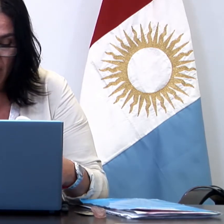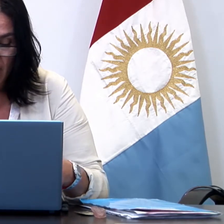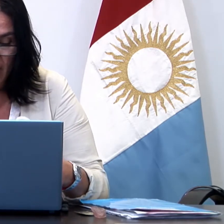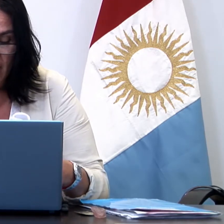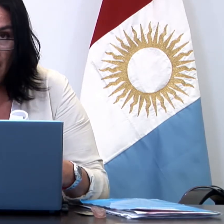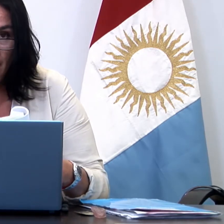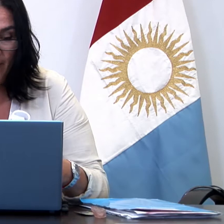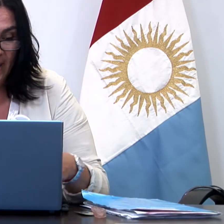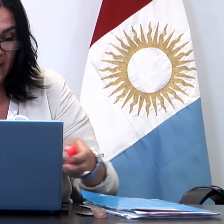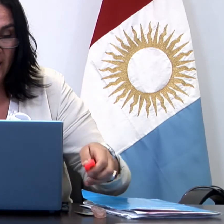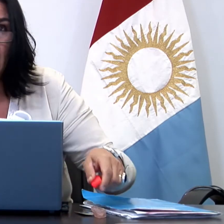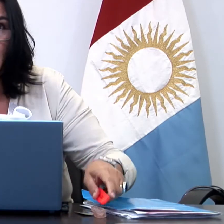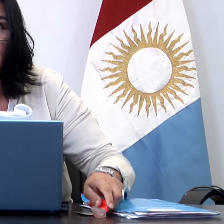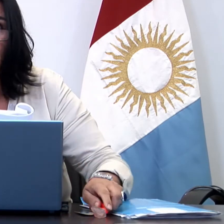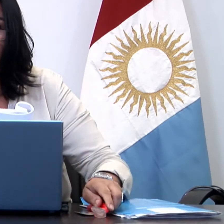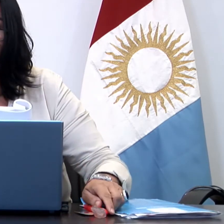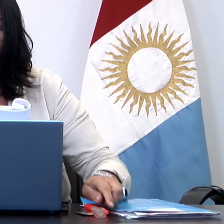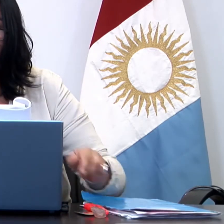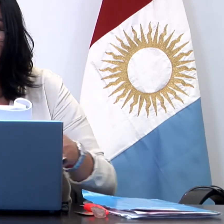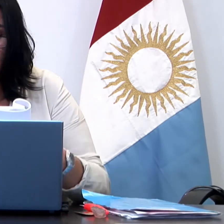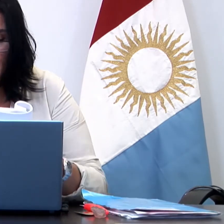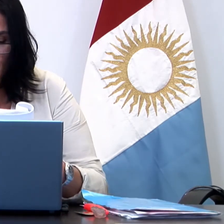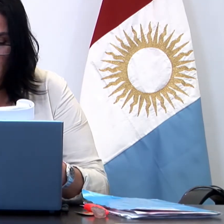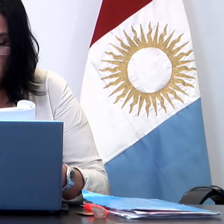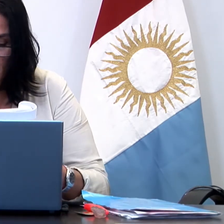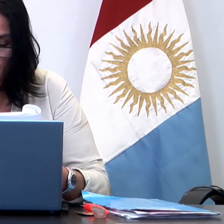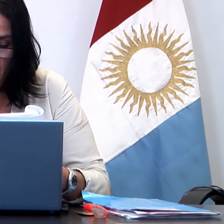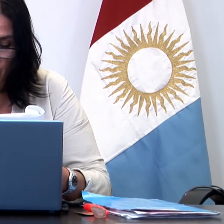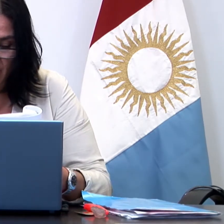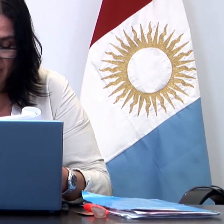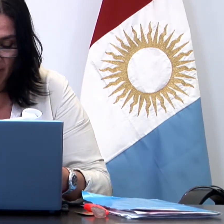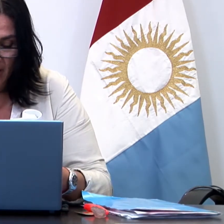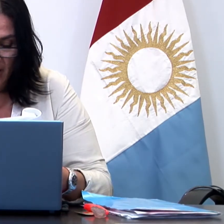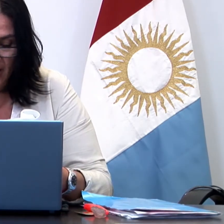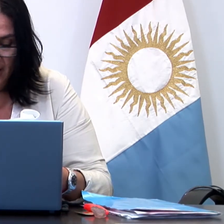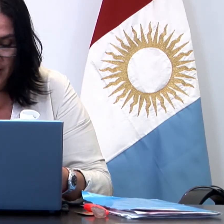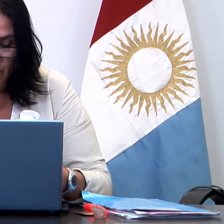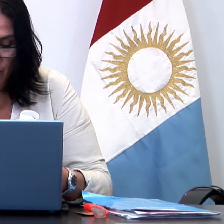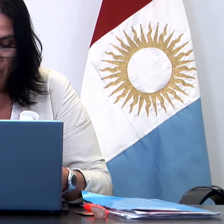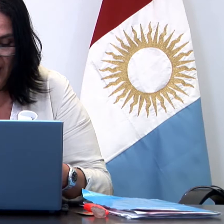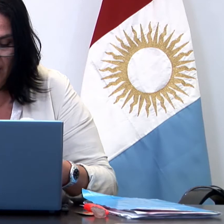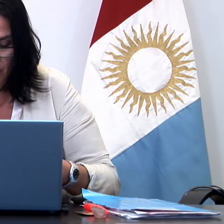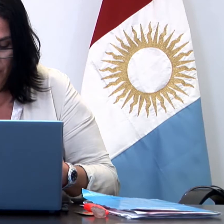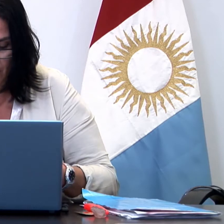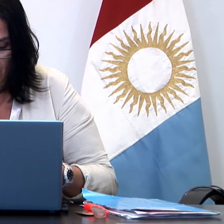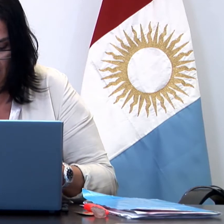2021, para que entren a la sala los siguientes expositores. Elizondo